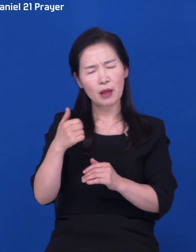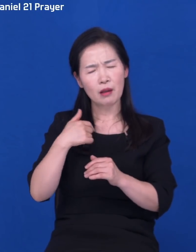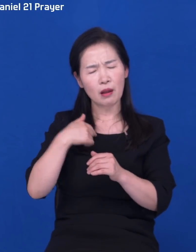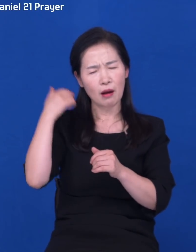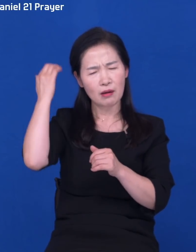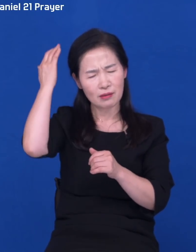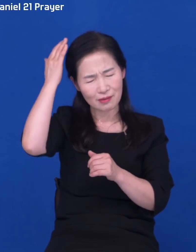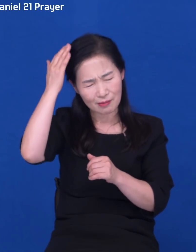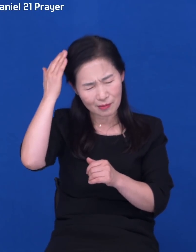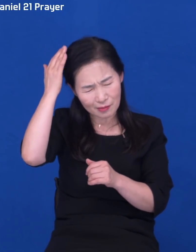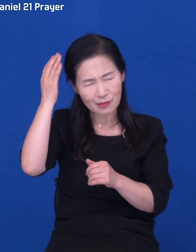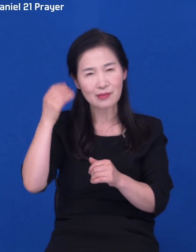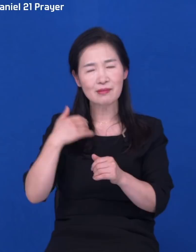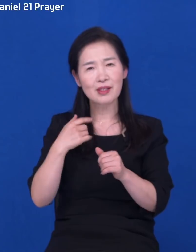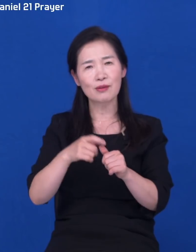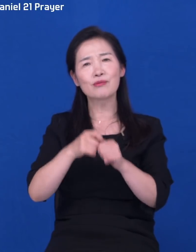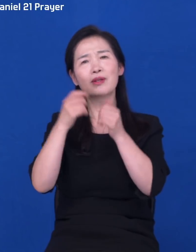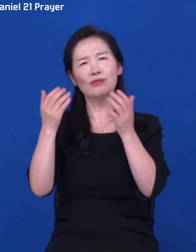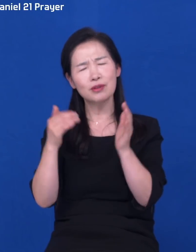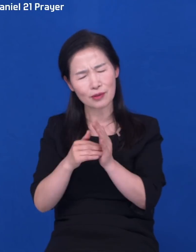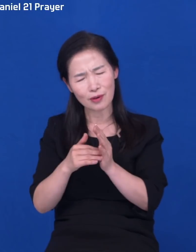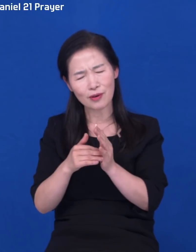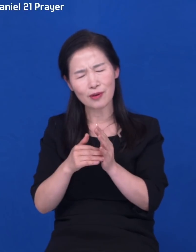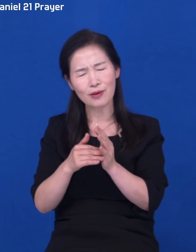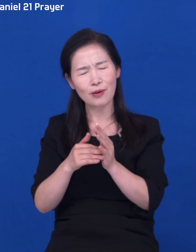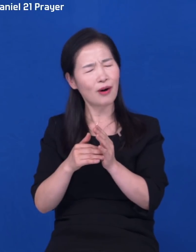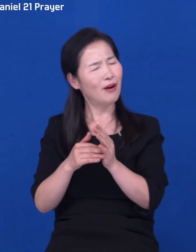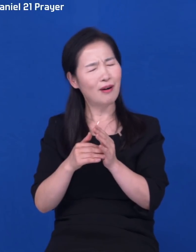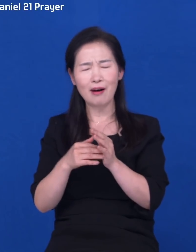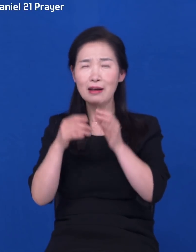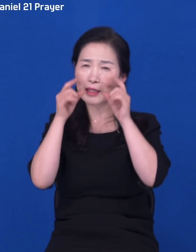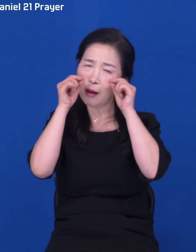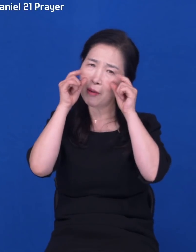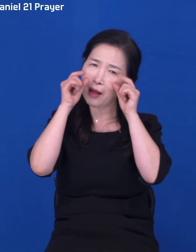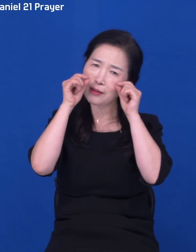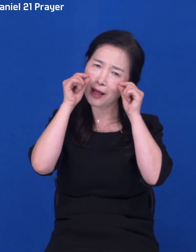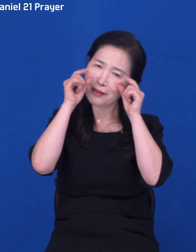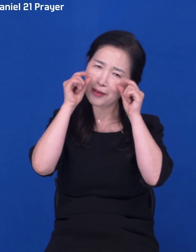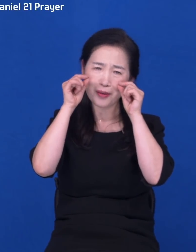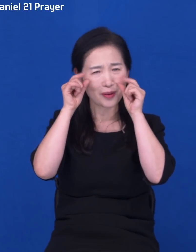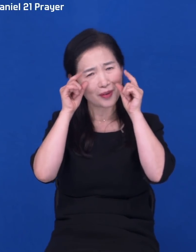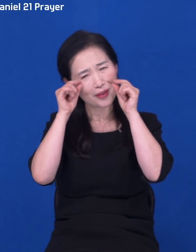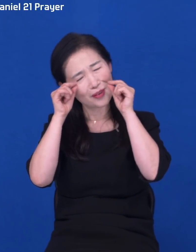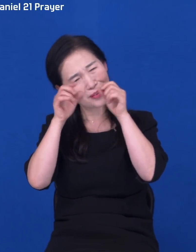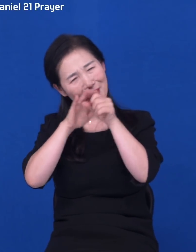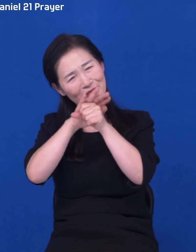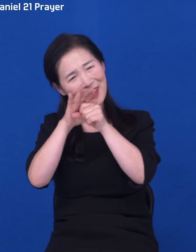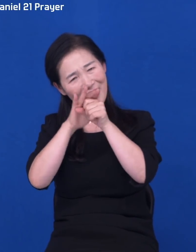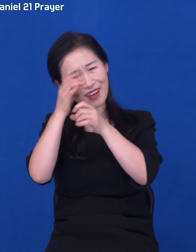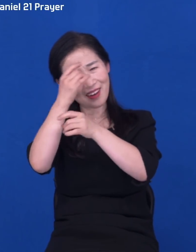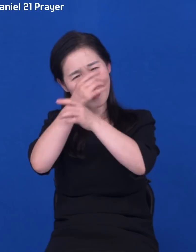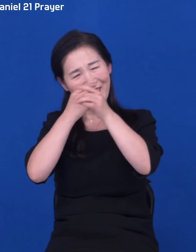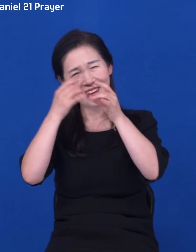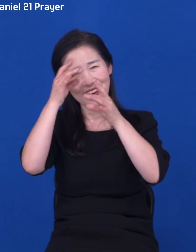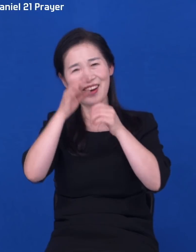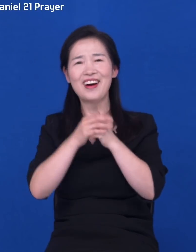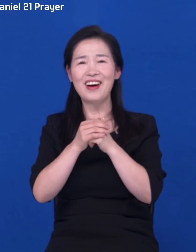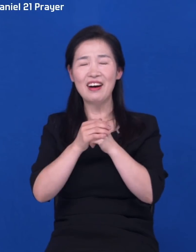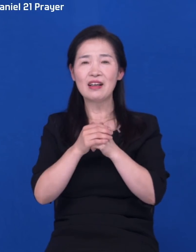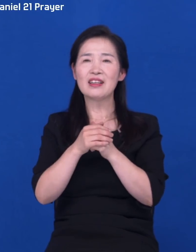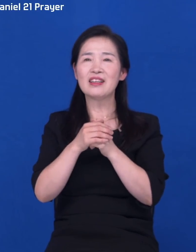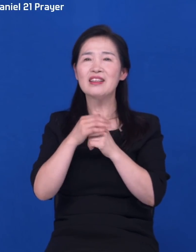구해주셨는데 어느 날 밤에 자는데 잠도 안 오는 거예요. 그 사랑에 빠져서 제가 이제 나이가